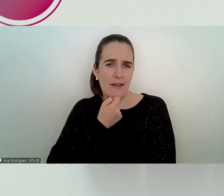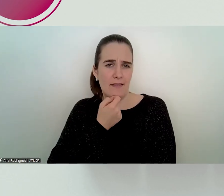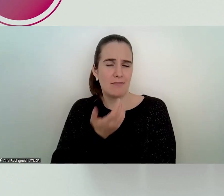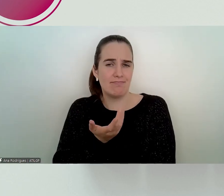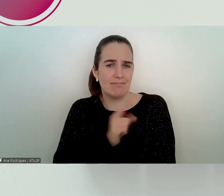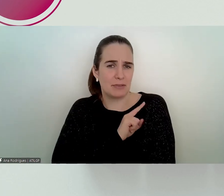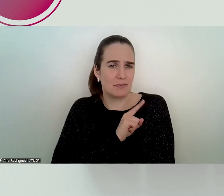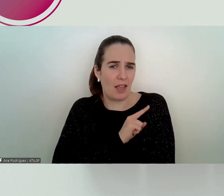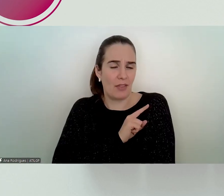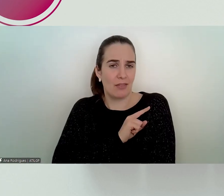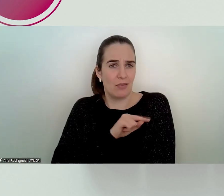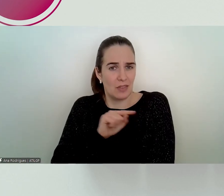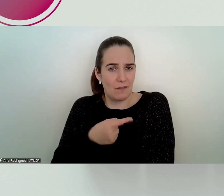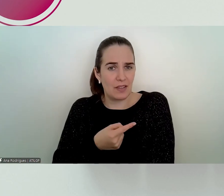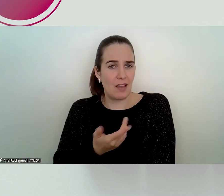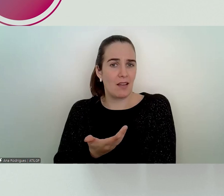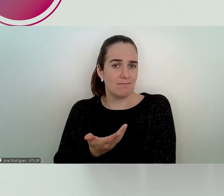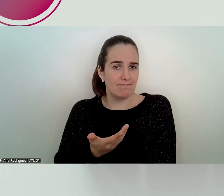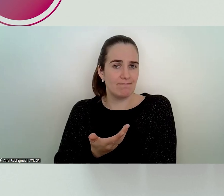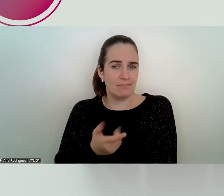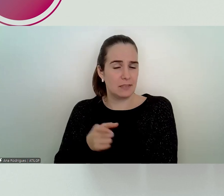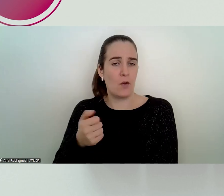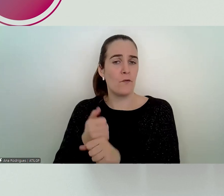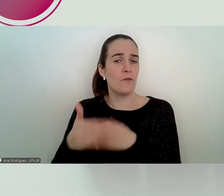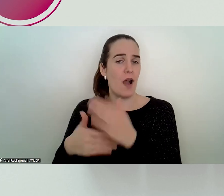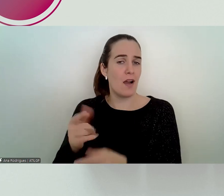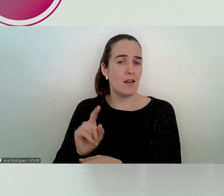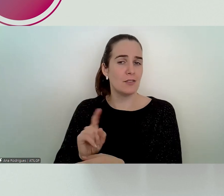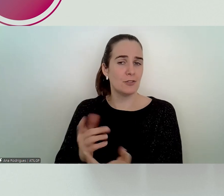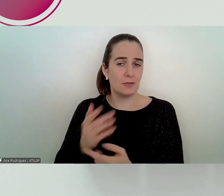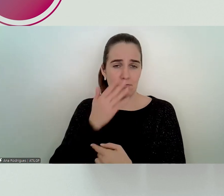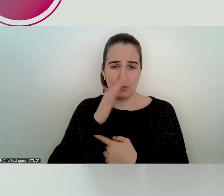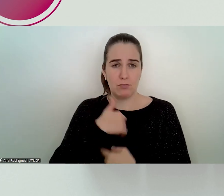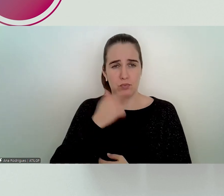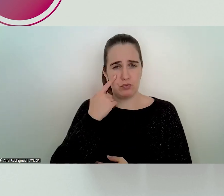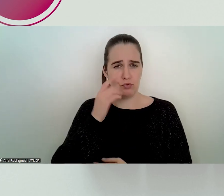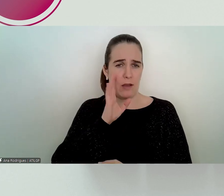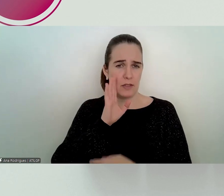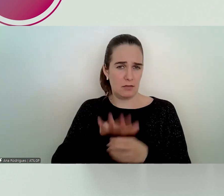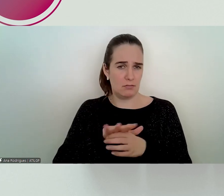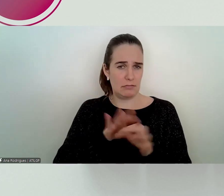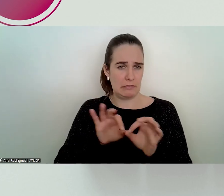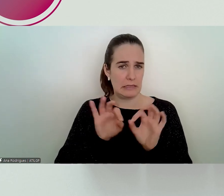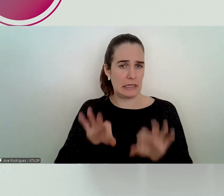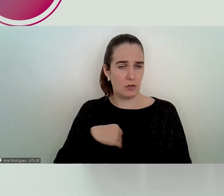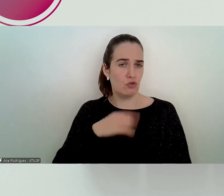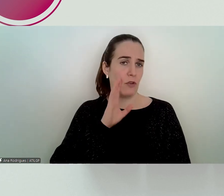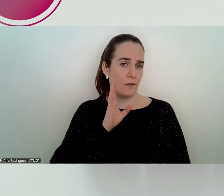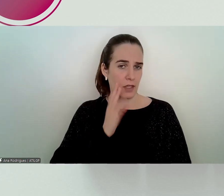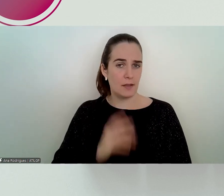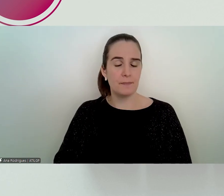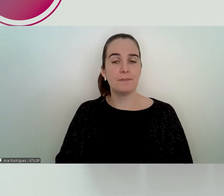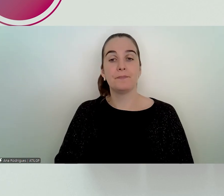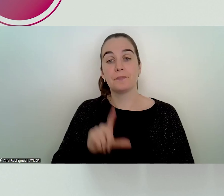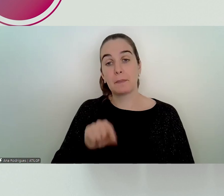mais confidencial de dados. Conheço casos disso. Há